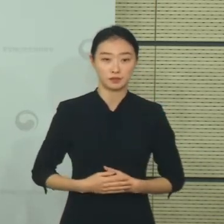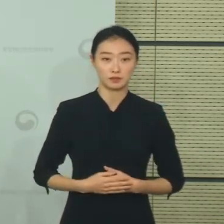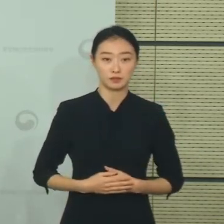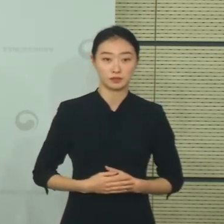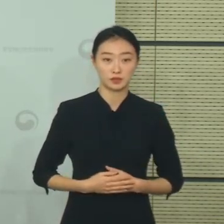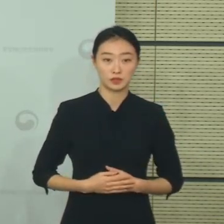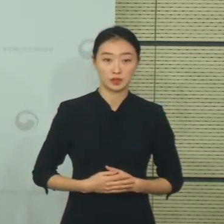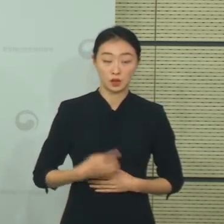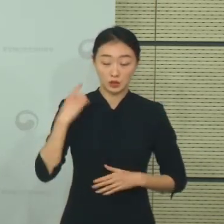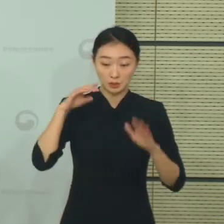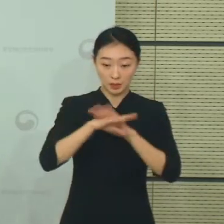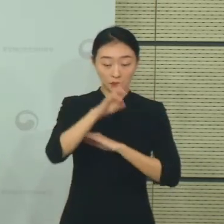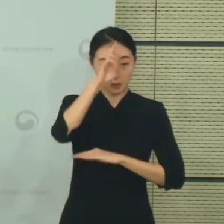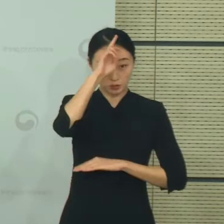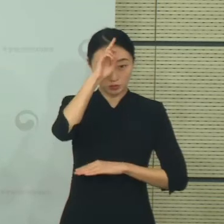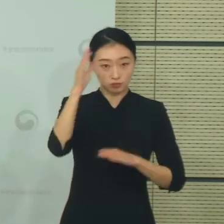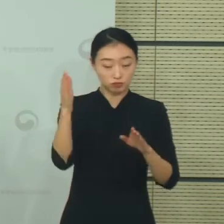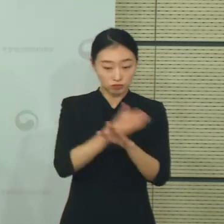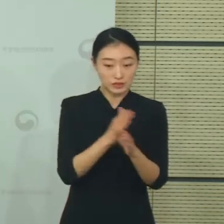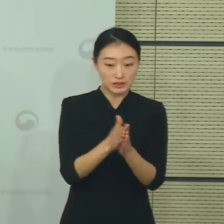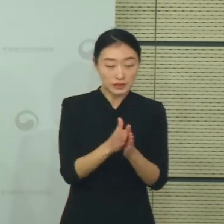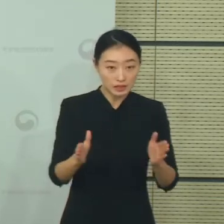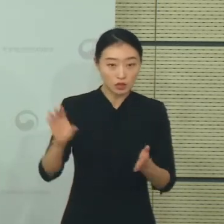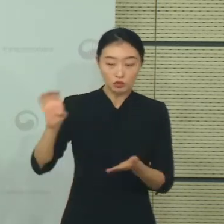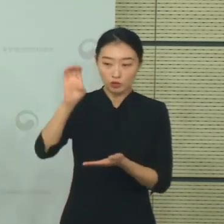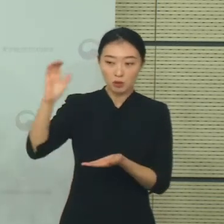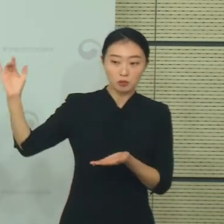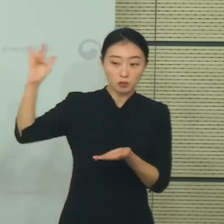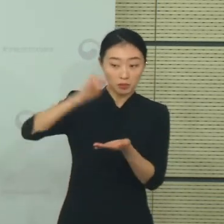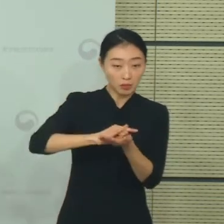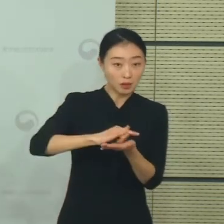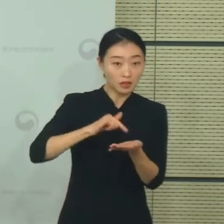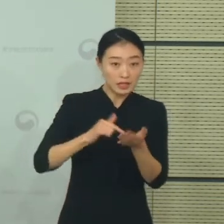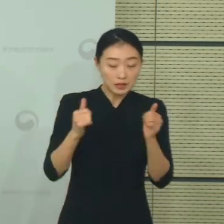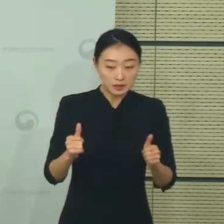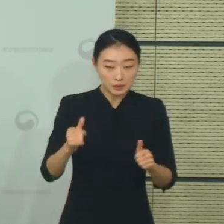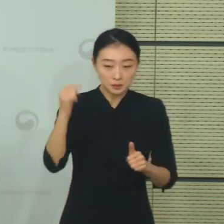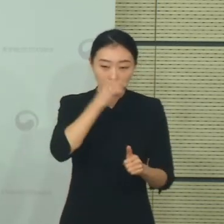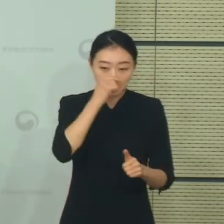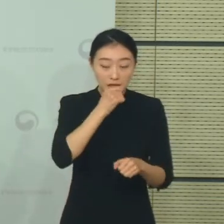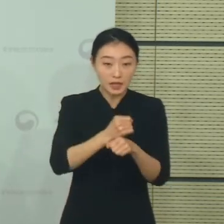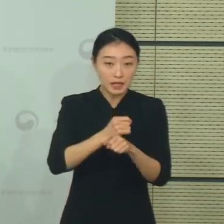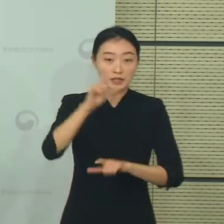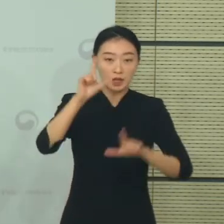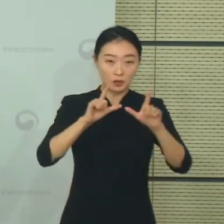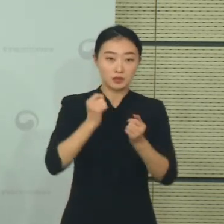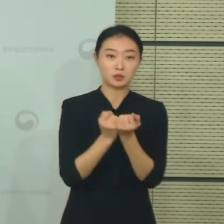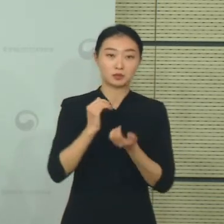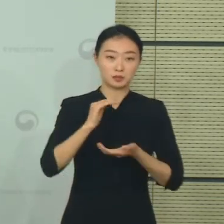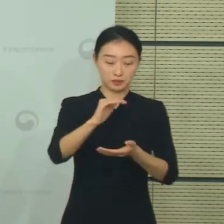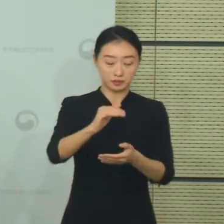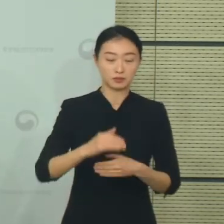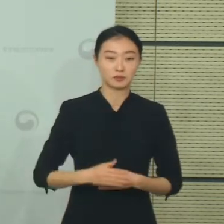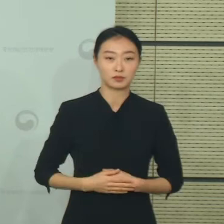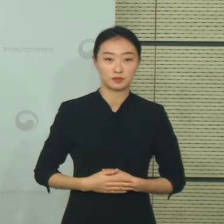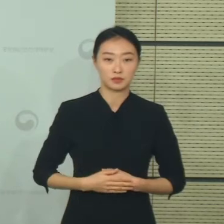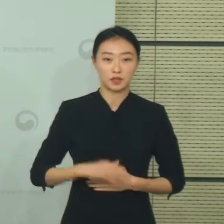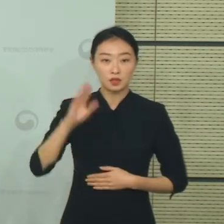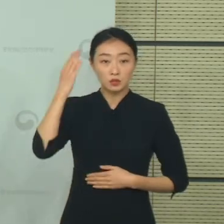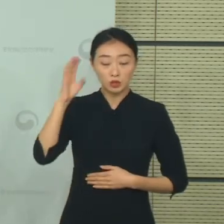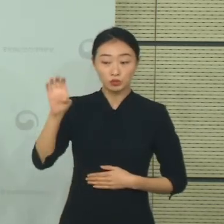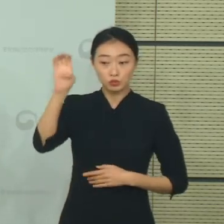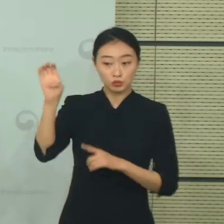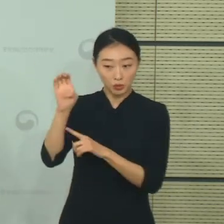어제 0시부터 시작한 유럽발 입국자 대상 검역 강화 조치 진행 사항에 대해 설명드리겠습니다. 최근